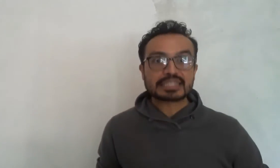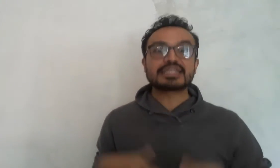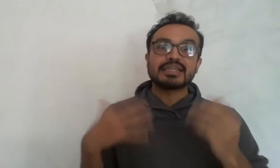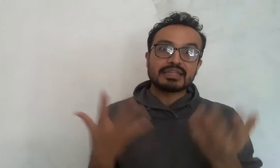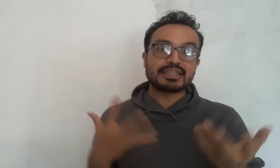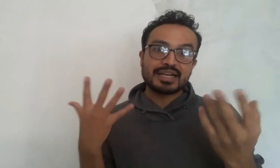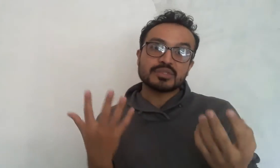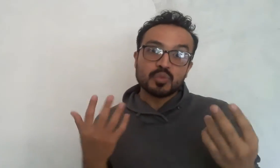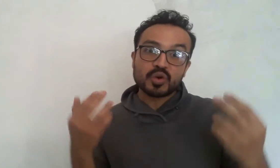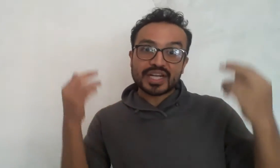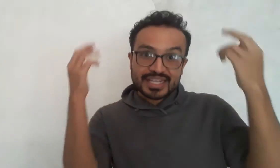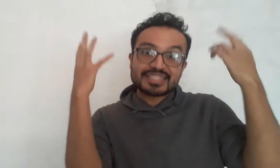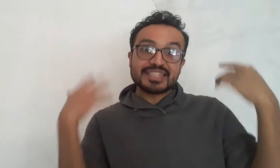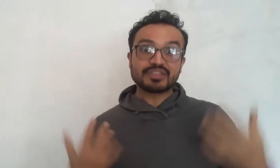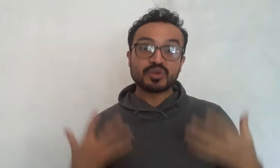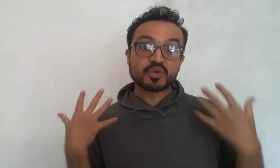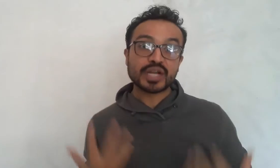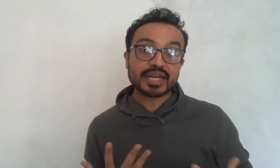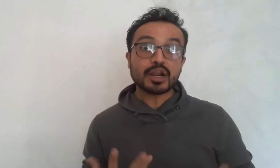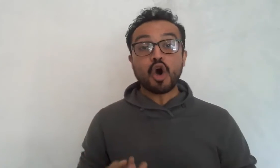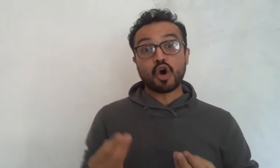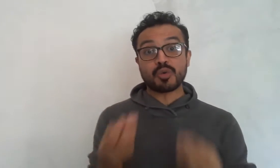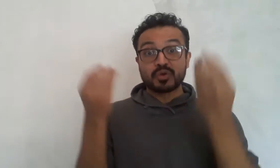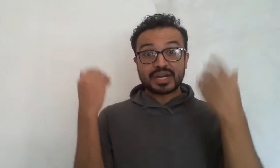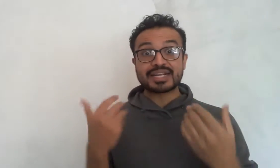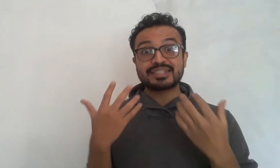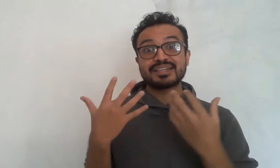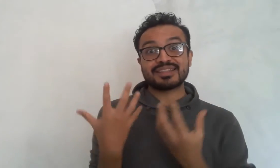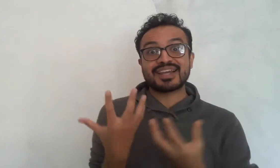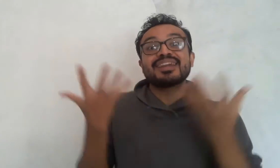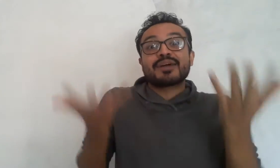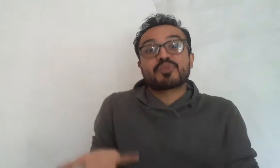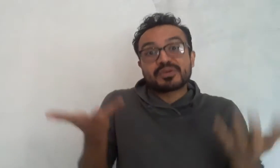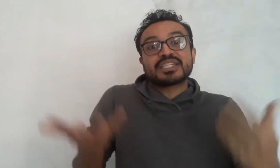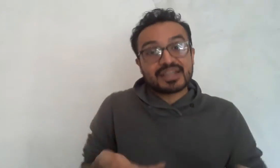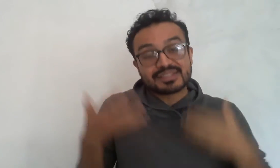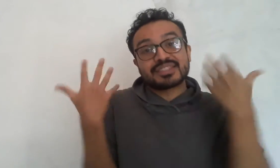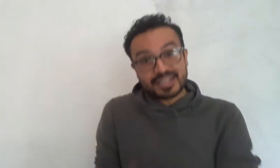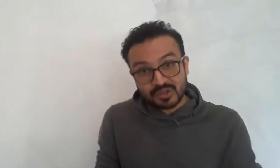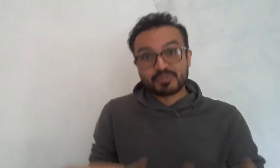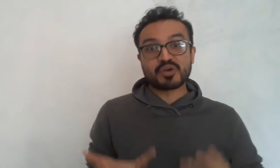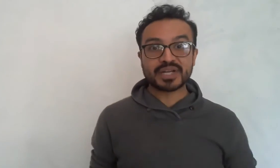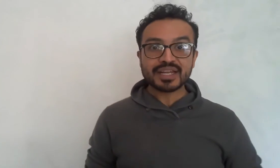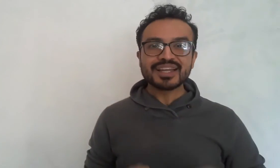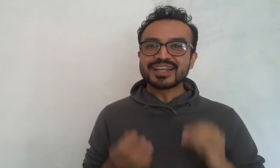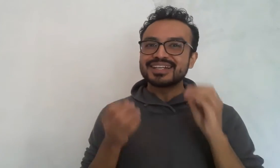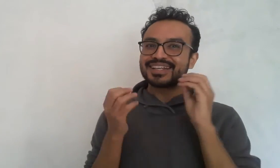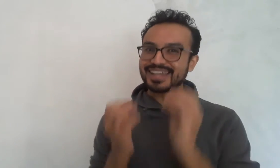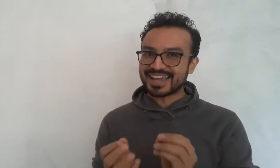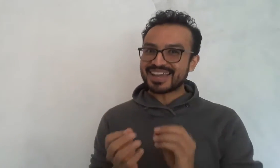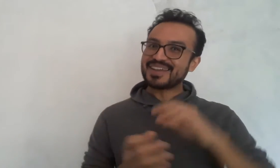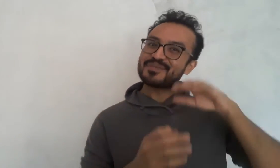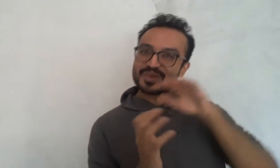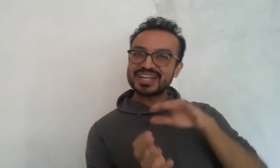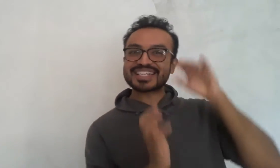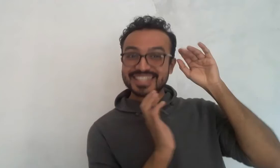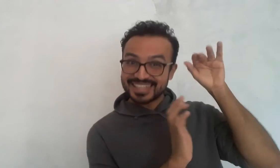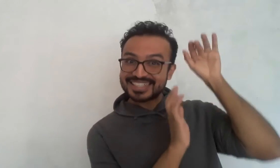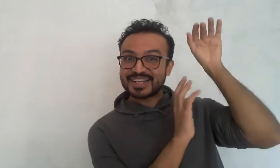burlarse de las mujeres siendo mujer o burlarse de la pobreza siendo pobre que burlarse desde